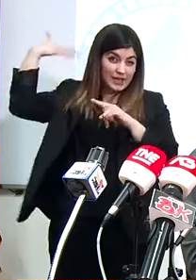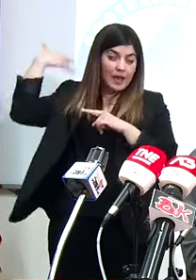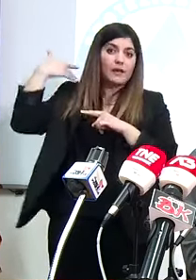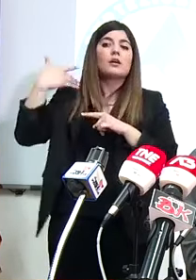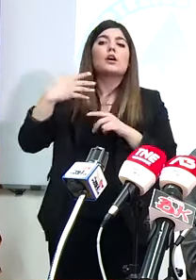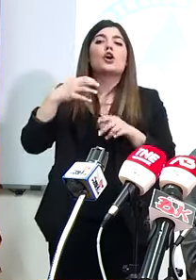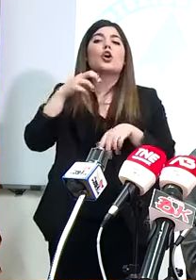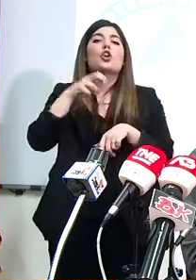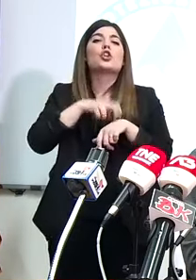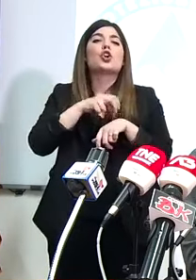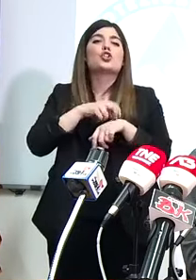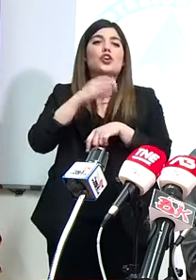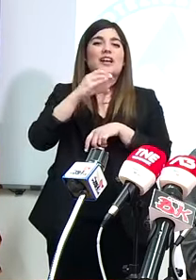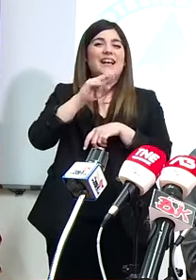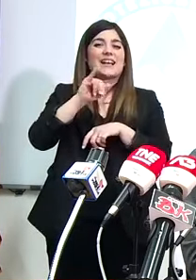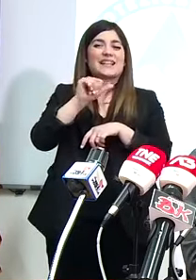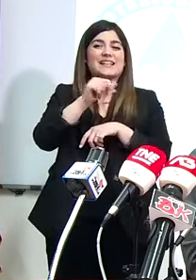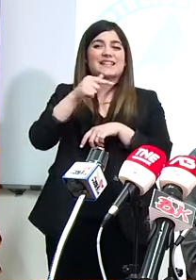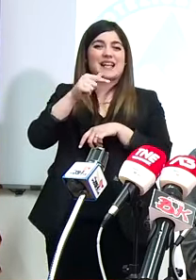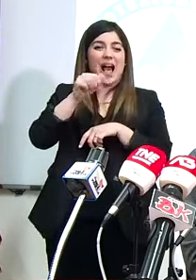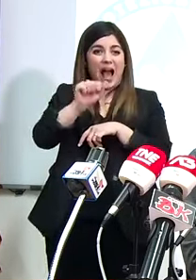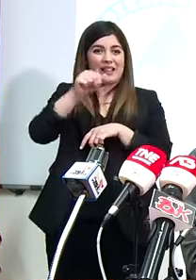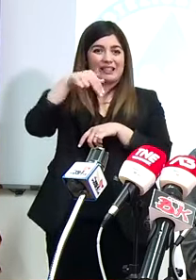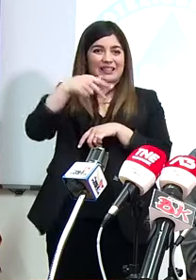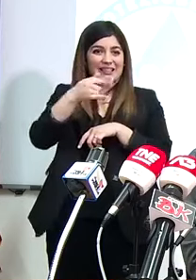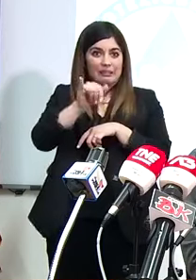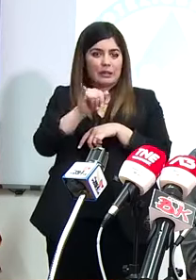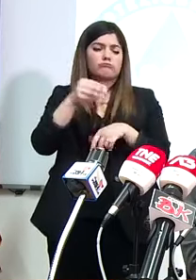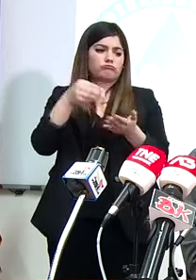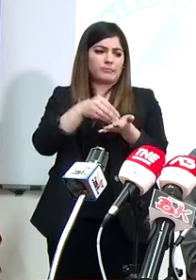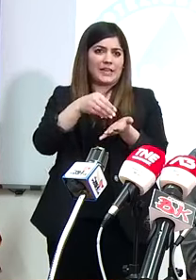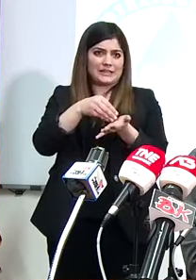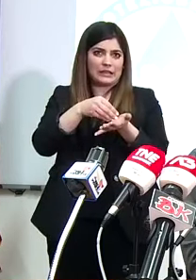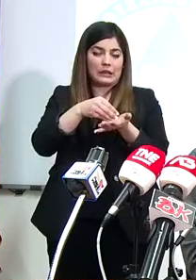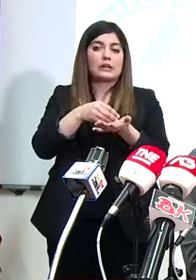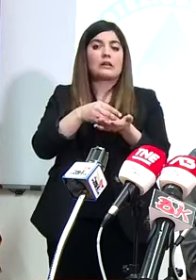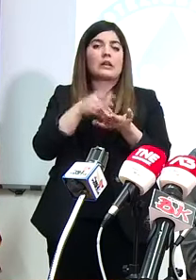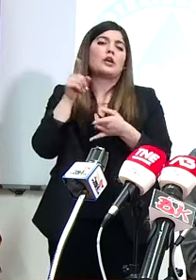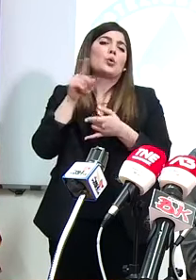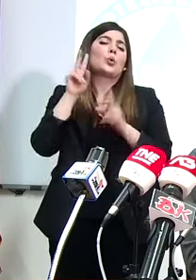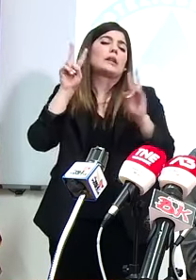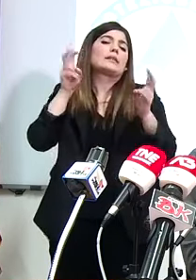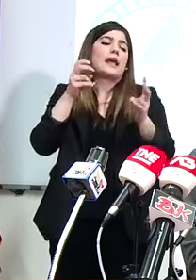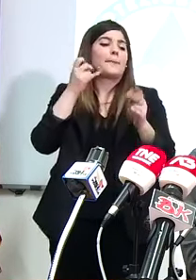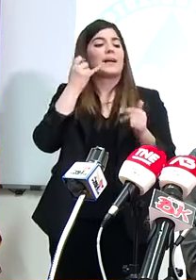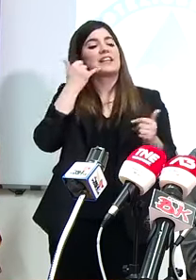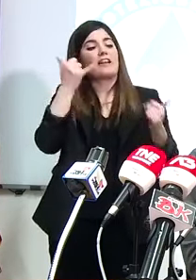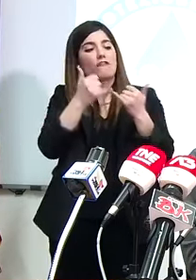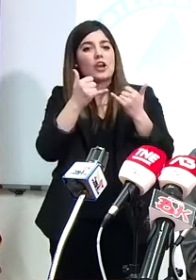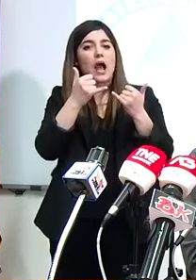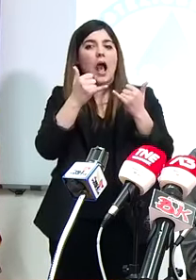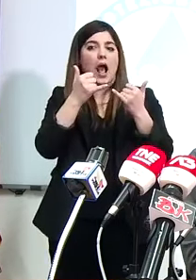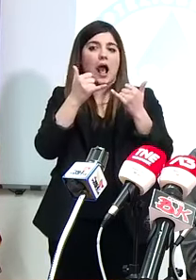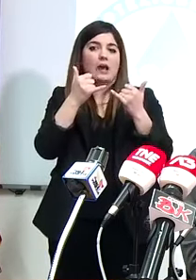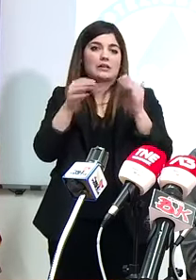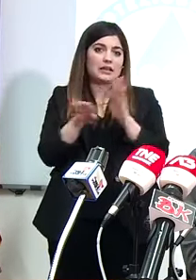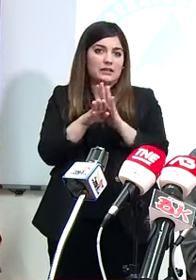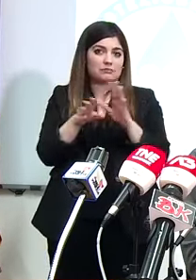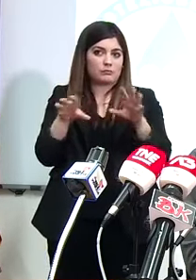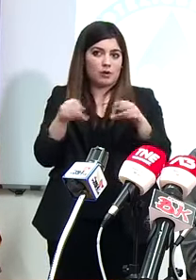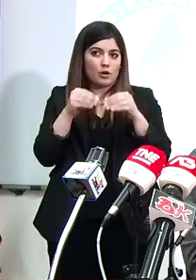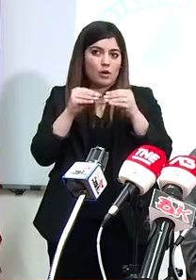e aveva parlato della famosa telefonata tra di voi e di come era partita tutto quanto si era parlato della